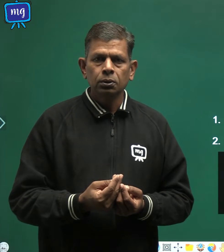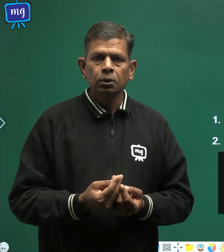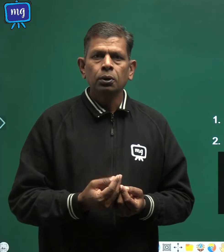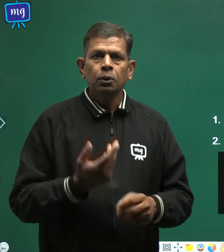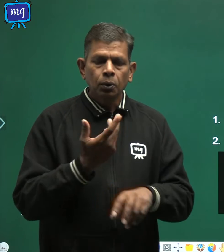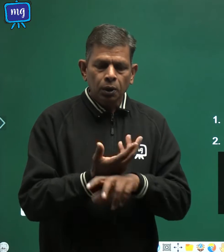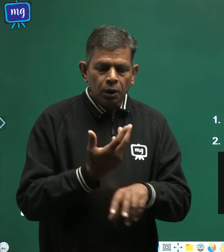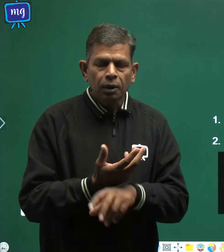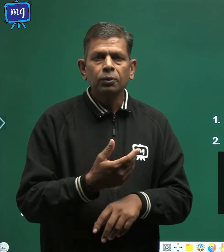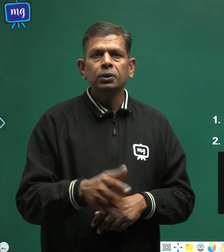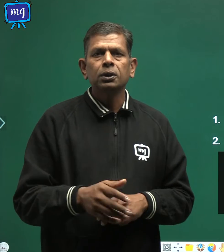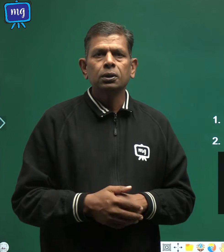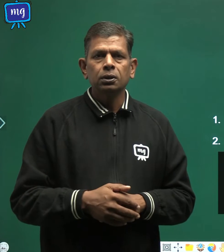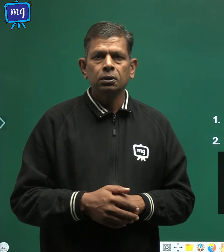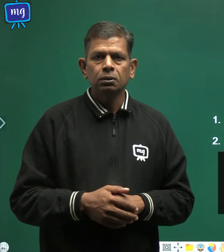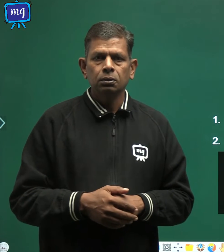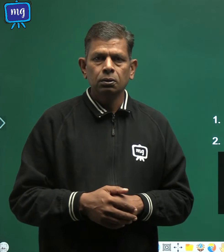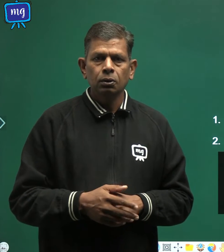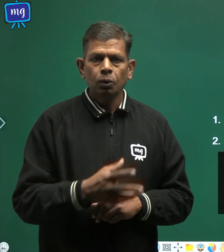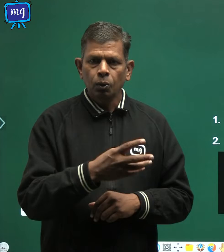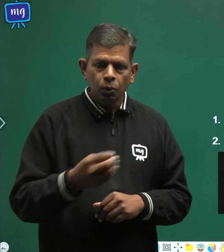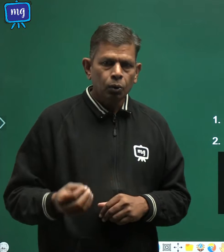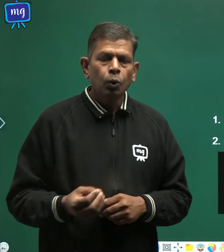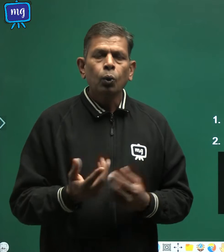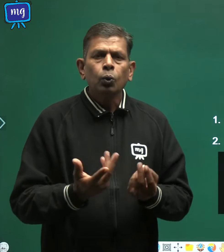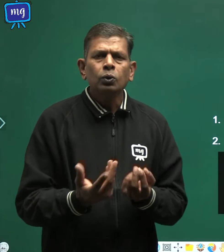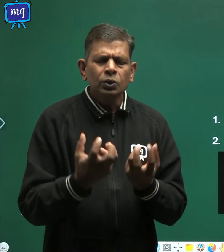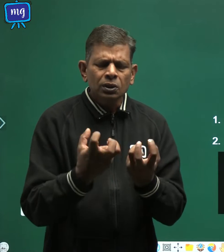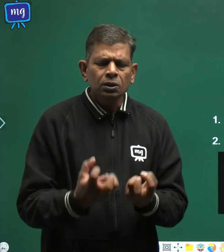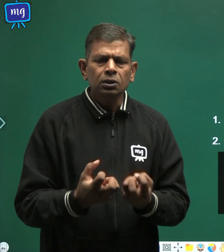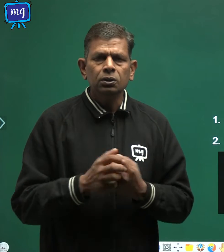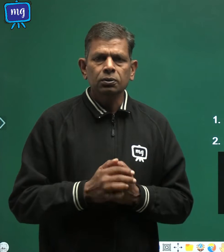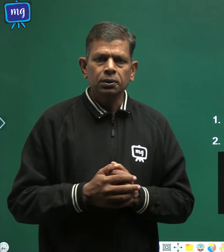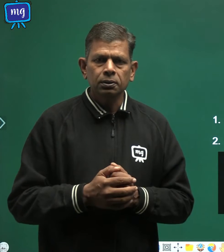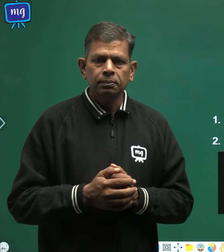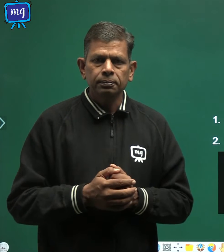गर्म होती हैं और कुछ ठंडी,